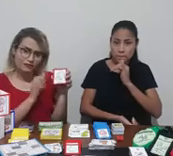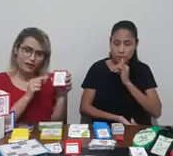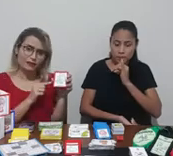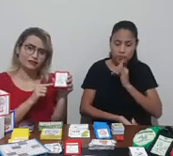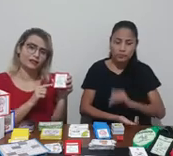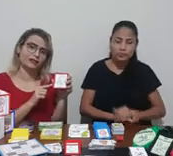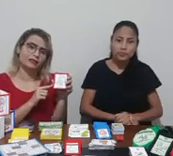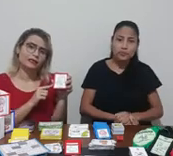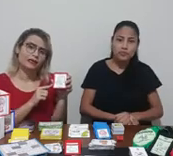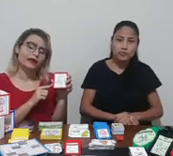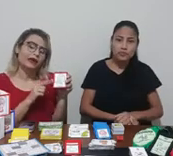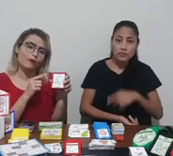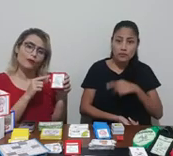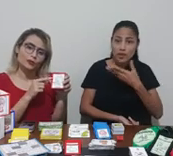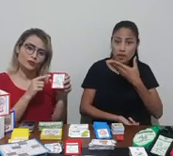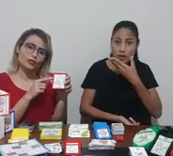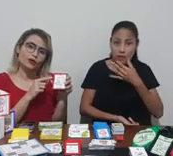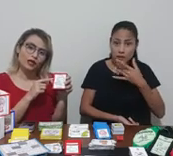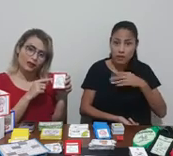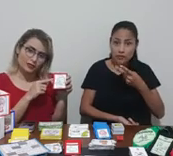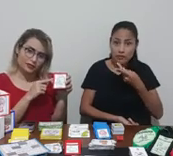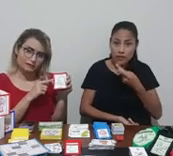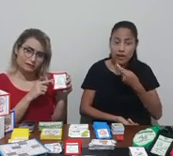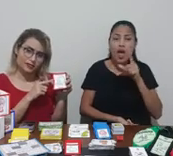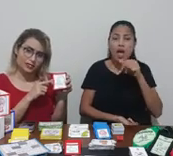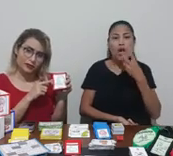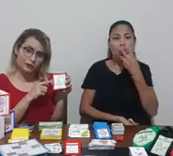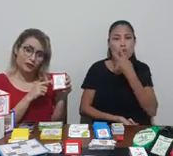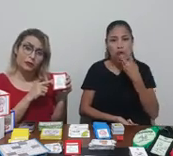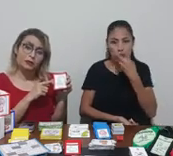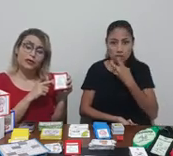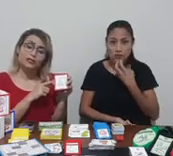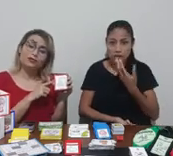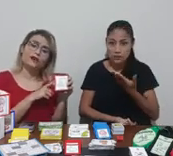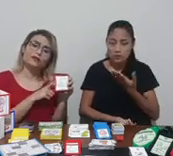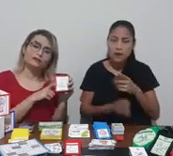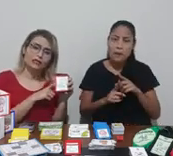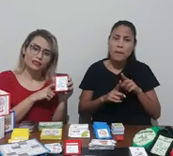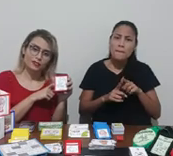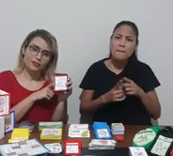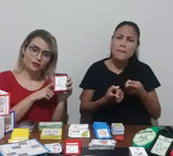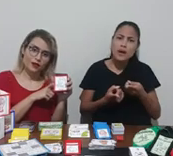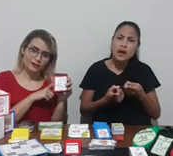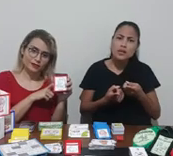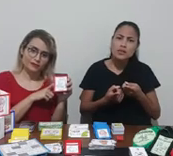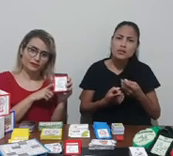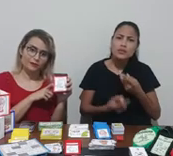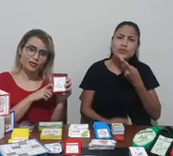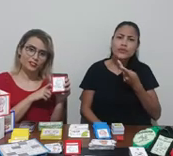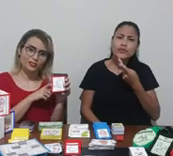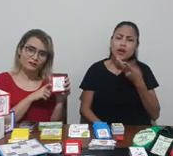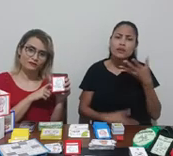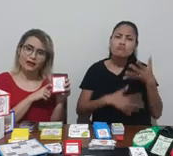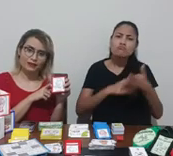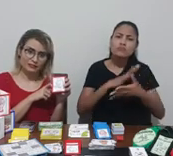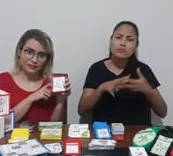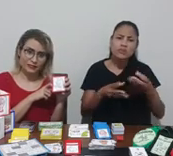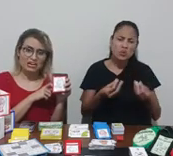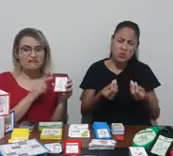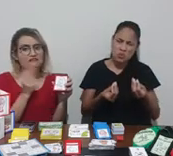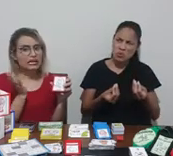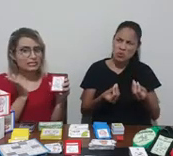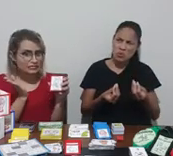esse falante aqui é uma pessoa que oraliza, certo? Mas e o falante da língua de sinais? Como é que a gente